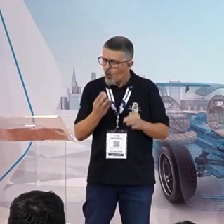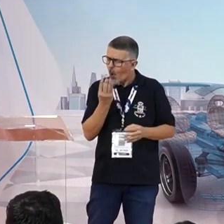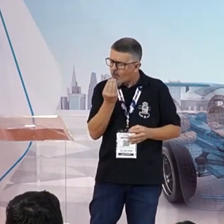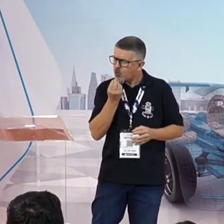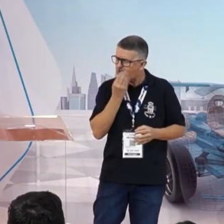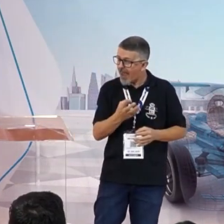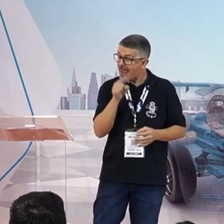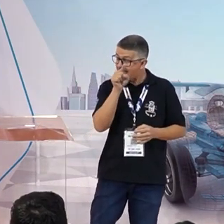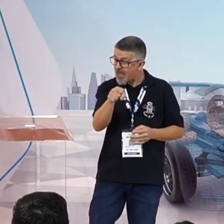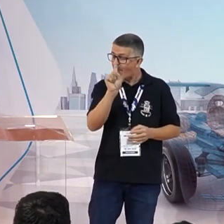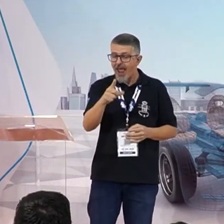Sem óculos,